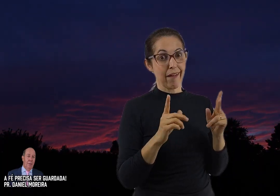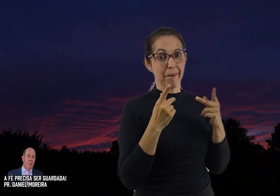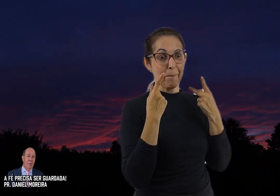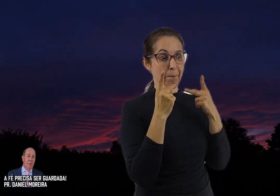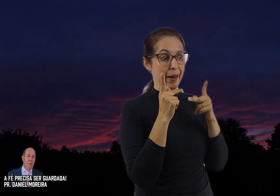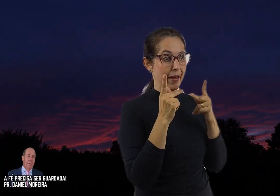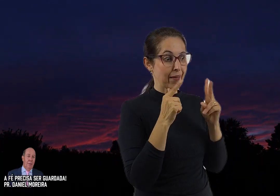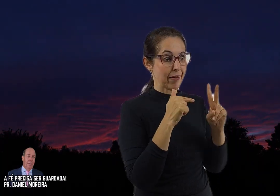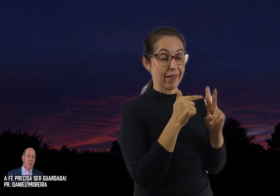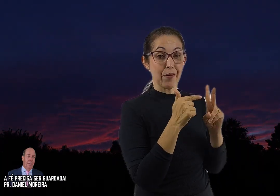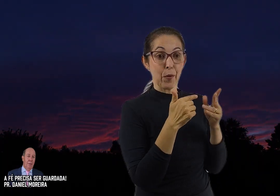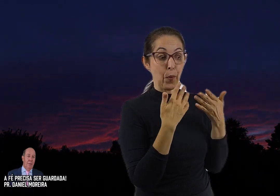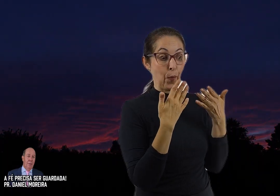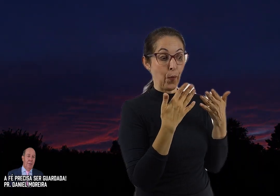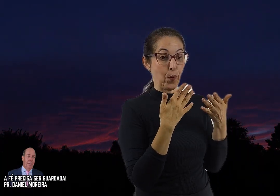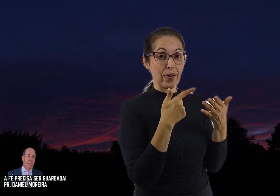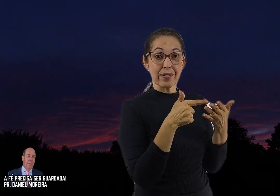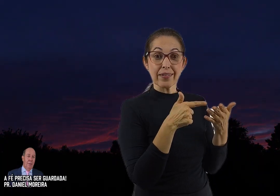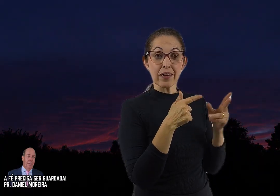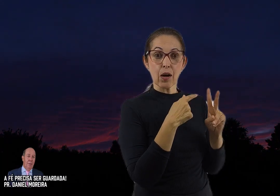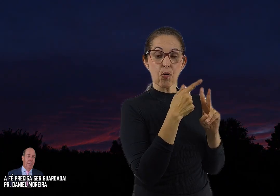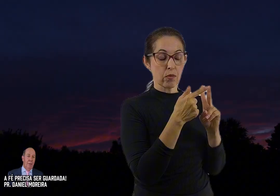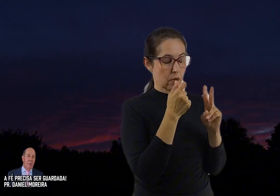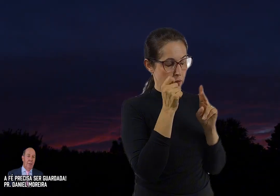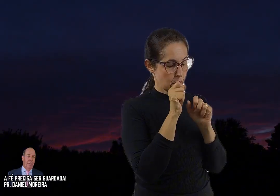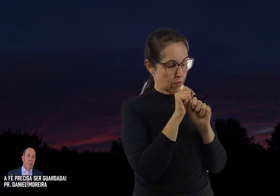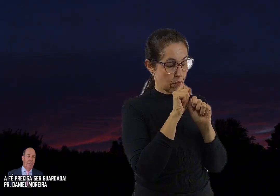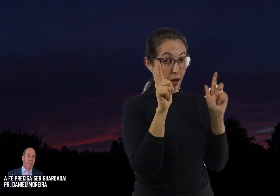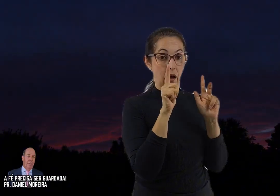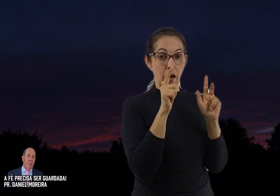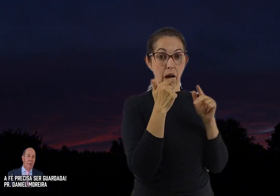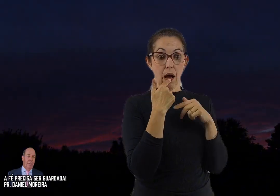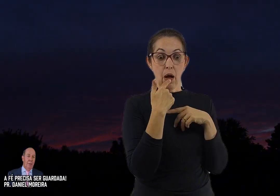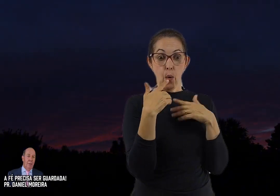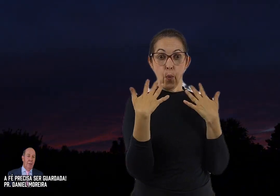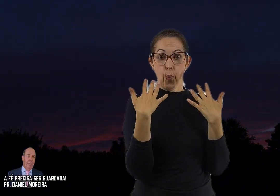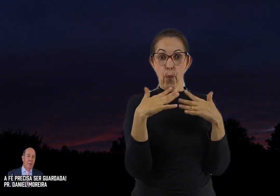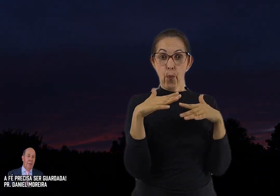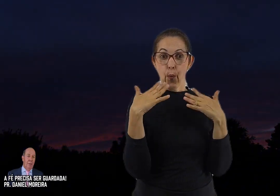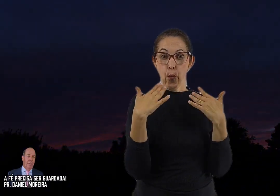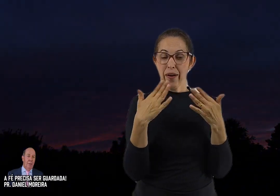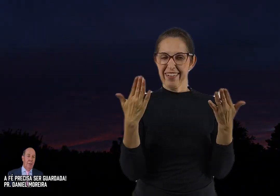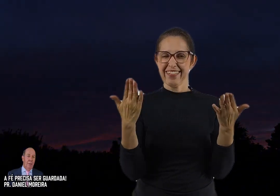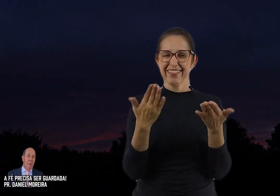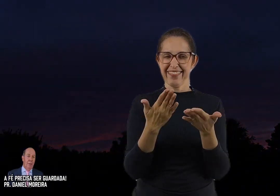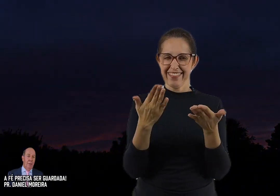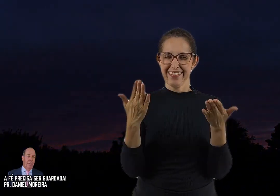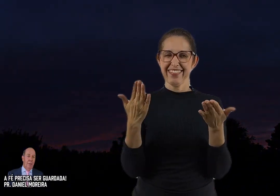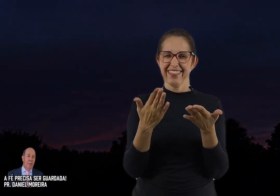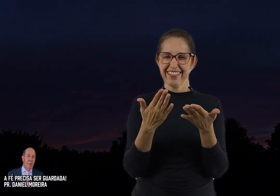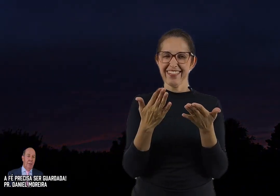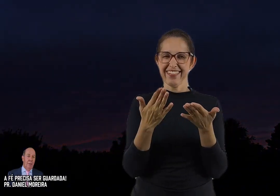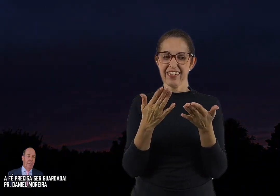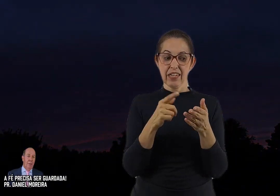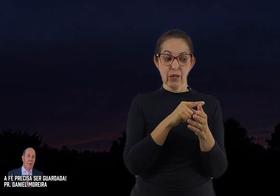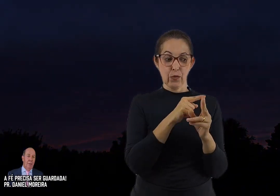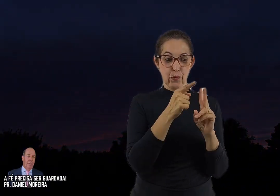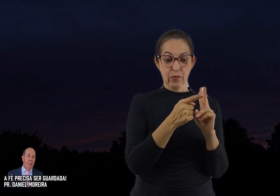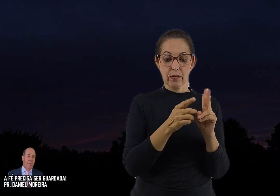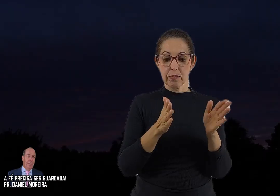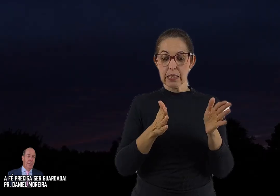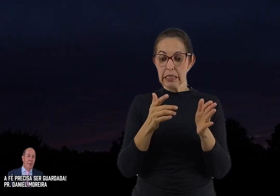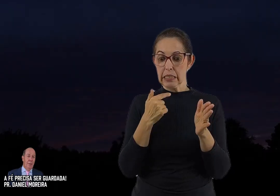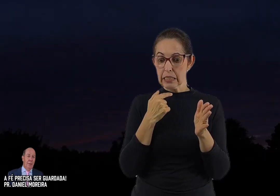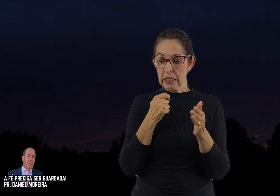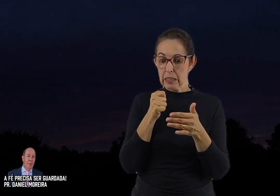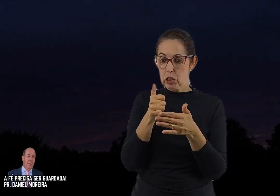eles. E eles eram despertados nesta noite para o momento do